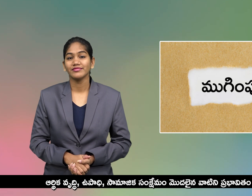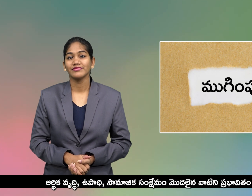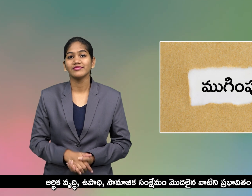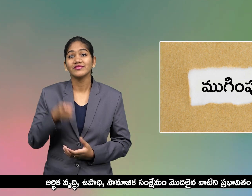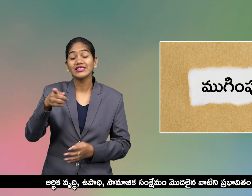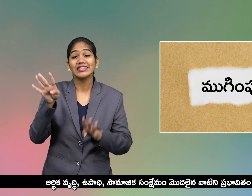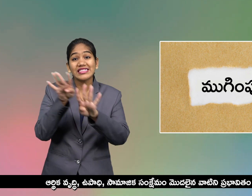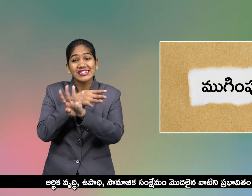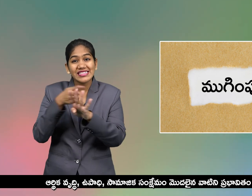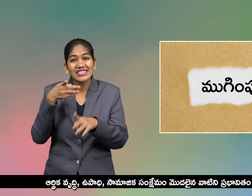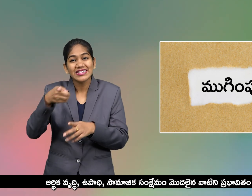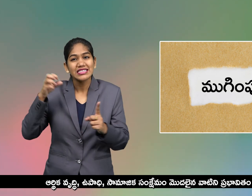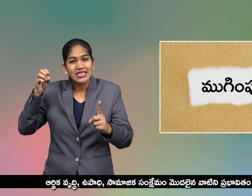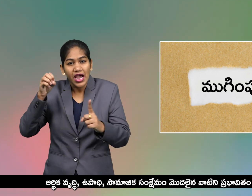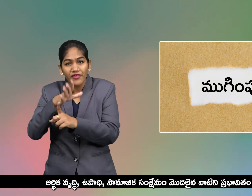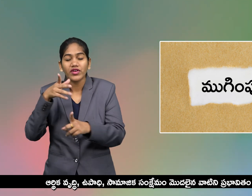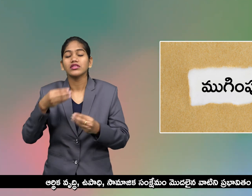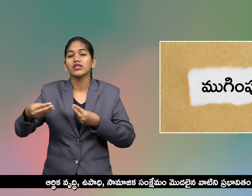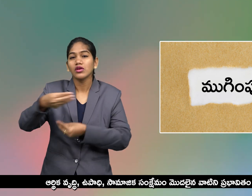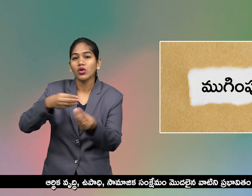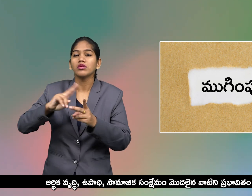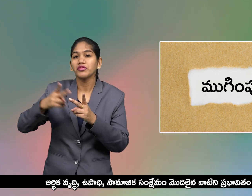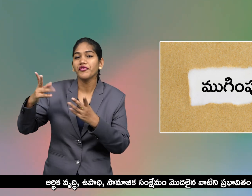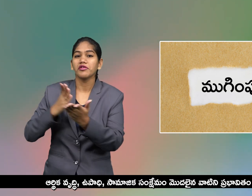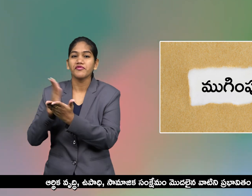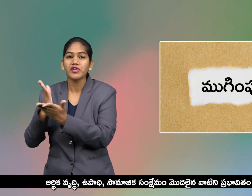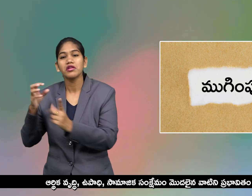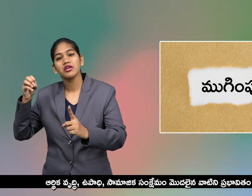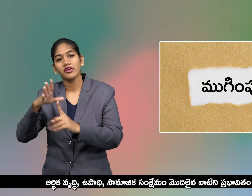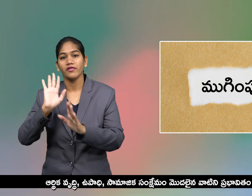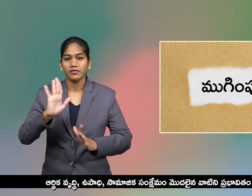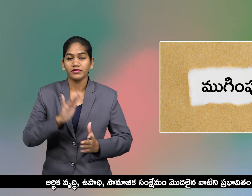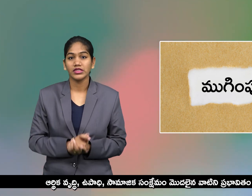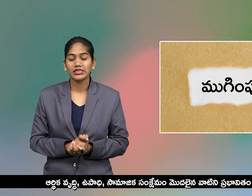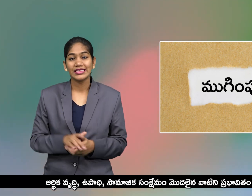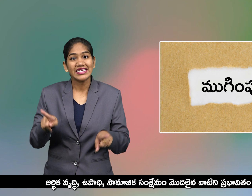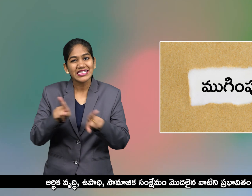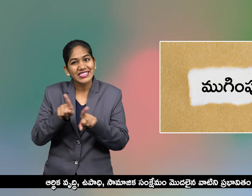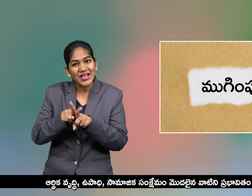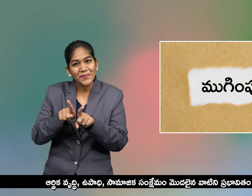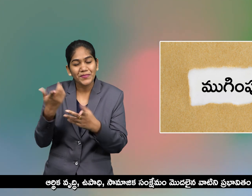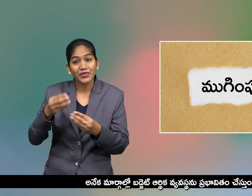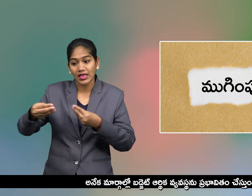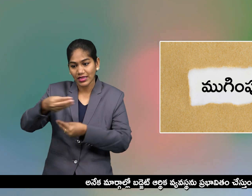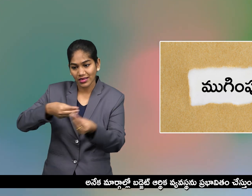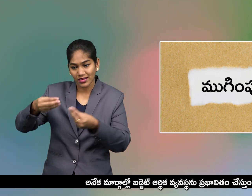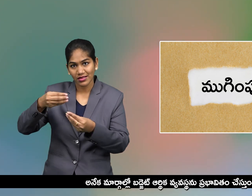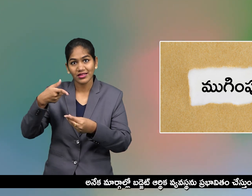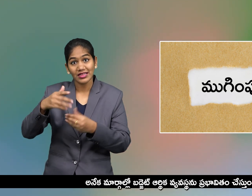ఆర్థిక వృద్ధి, ఉపాధి, సామాజిక సంక్షేమం మొదలైన వాటిని ప్రభావితం చేయడం వంటి